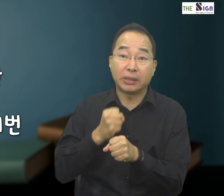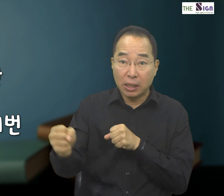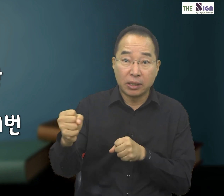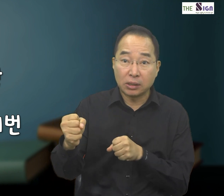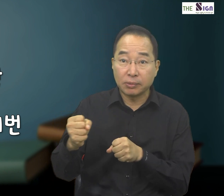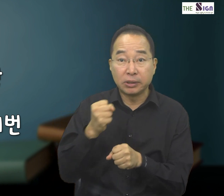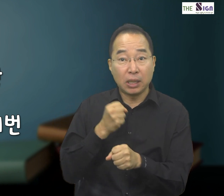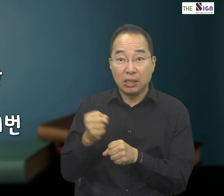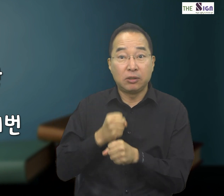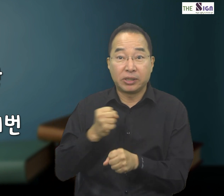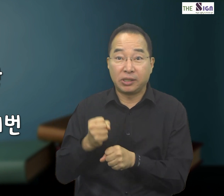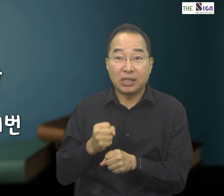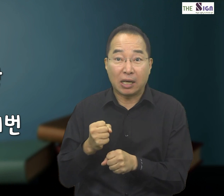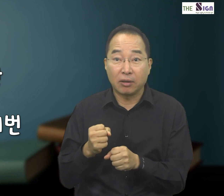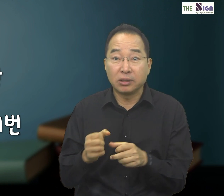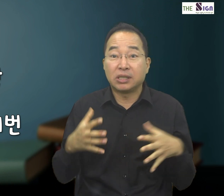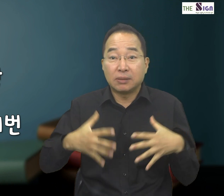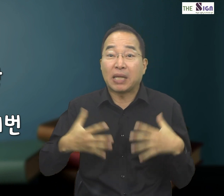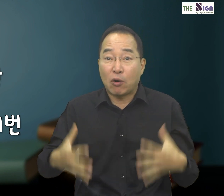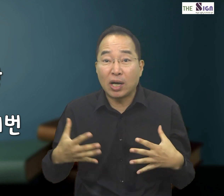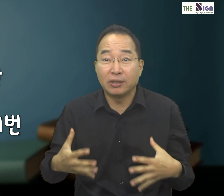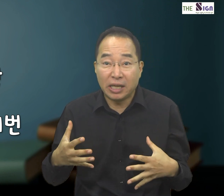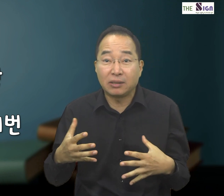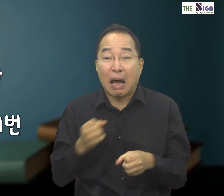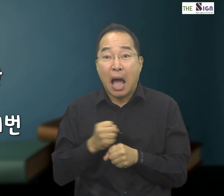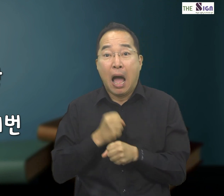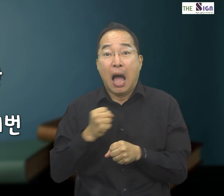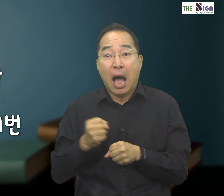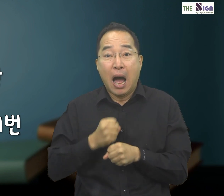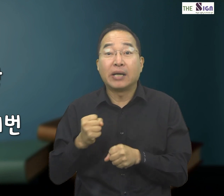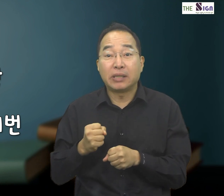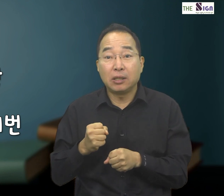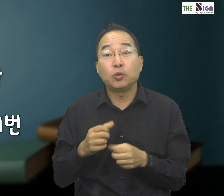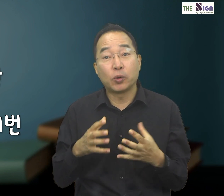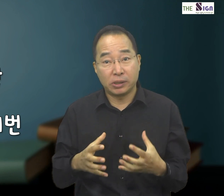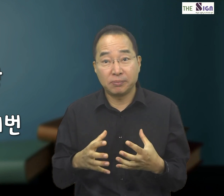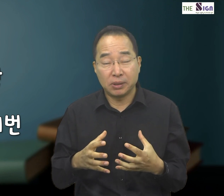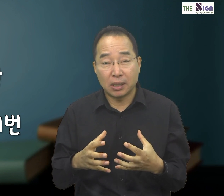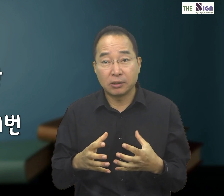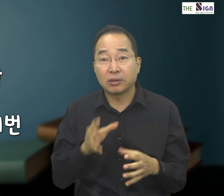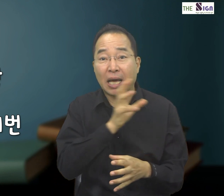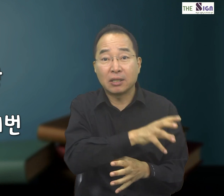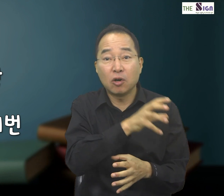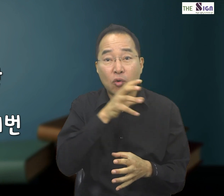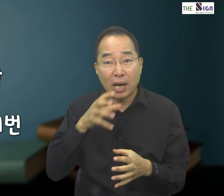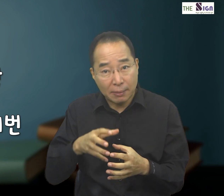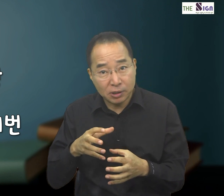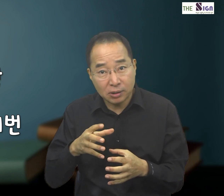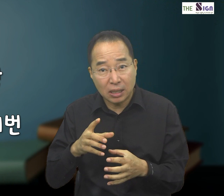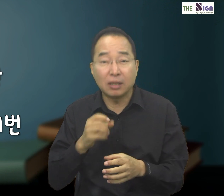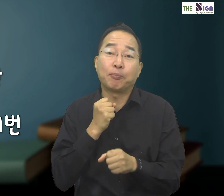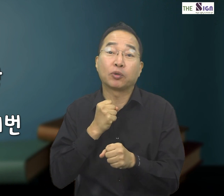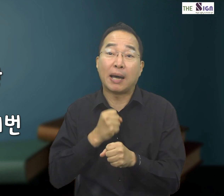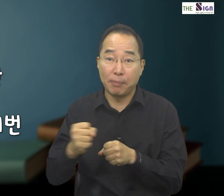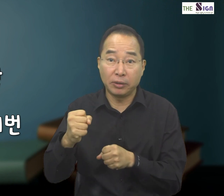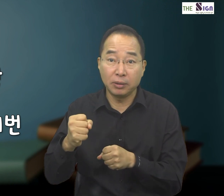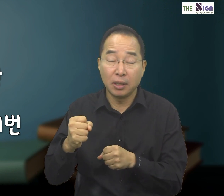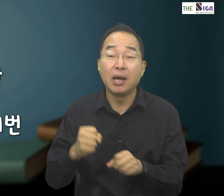이렇게 씁니다. 그때는 이렇게 쓰지는 않아요. 근데 지금 당황돼 있다 할 때는 이렇게 씁니다. 그래서 다른 것과 합쳤을 때는 보통 한 번